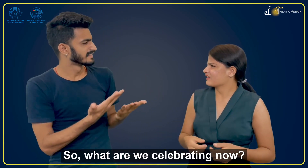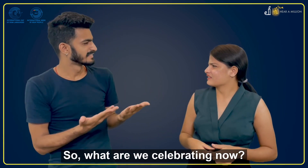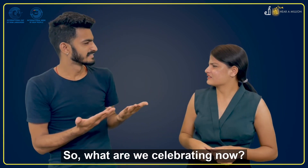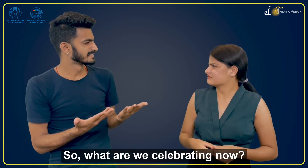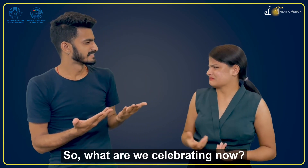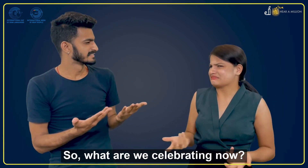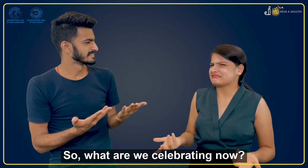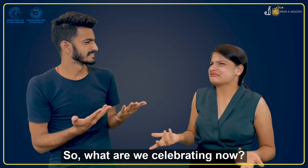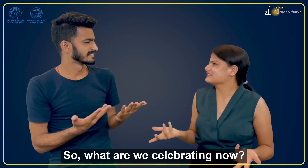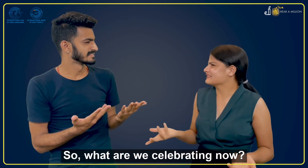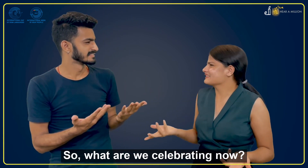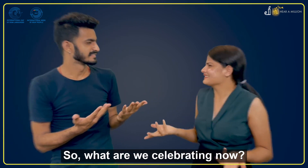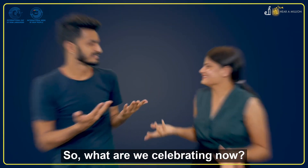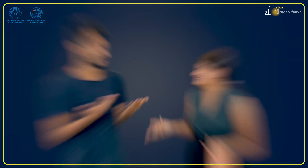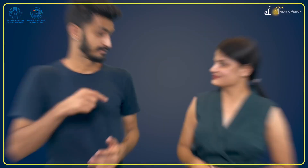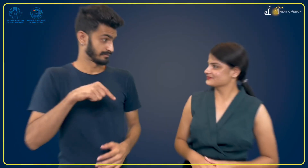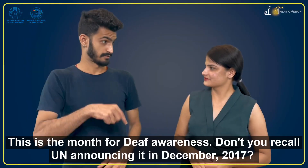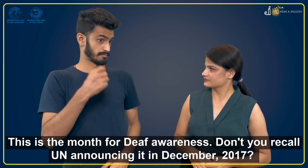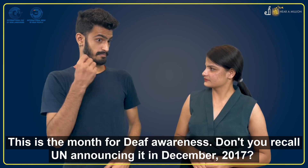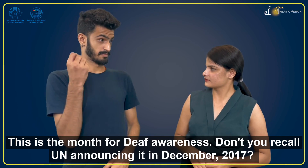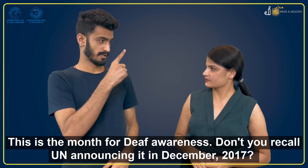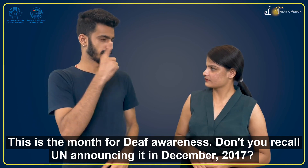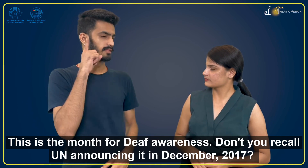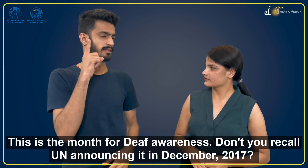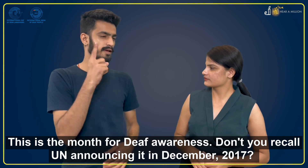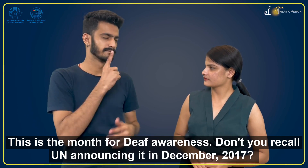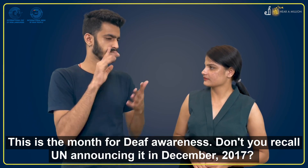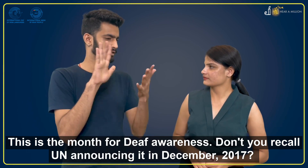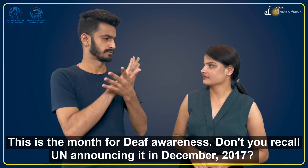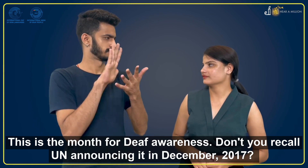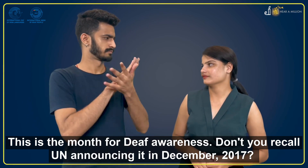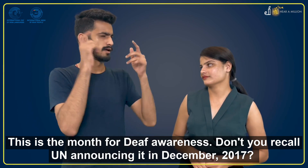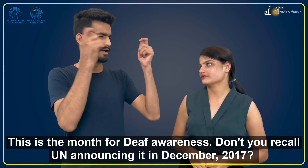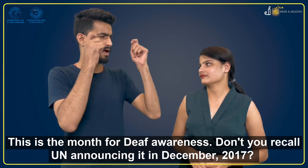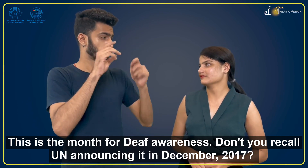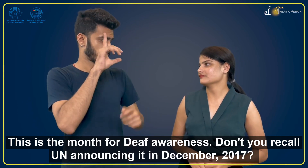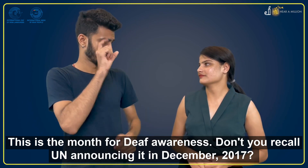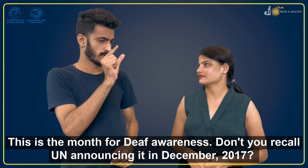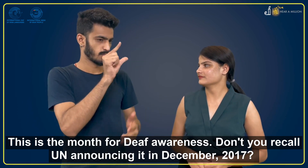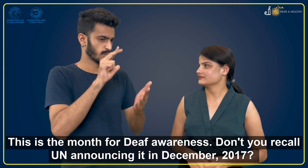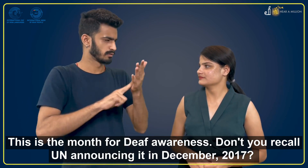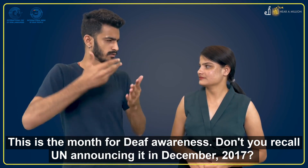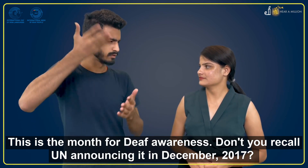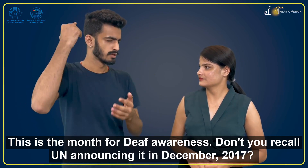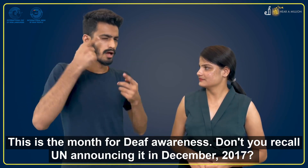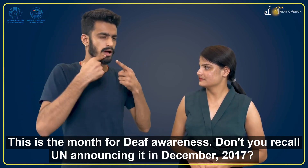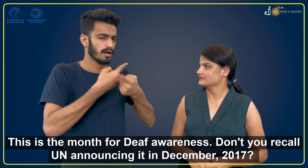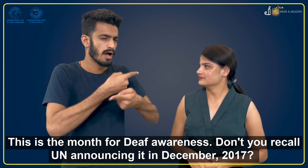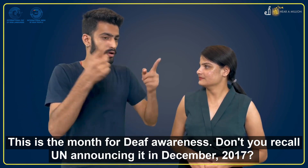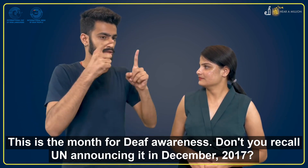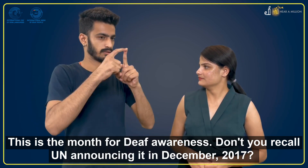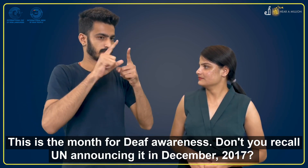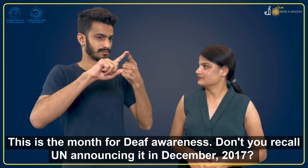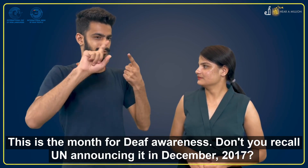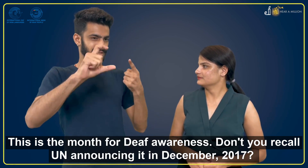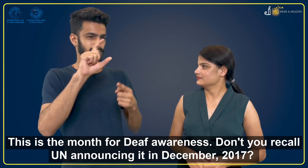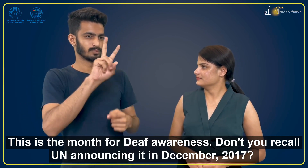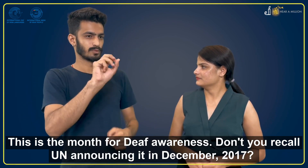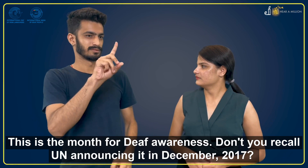रहे हैं यह घृणित के लिए याद घोषणा की